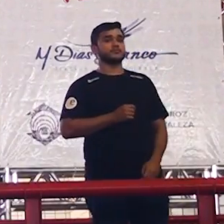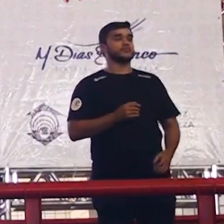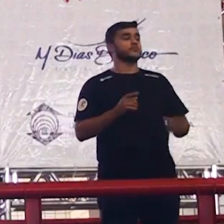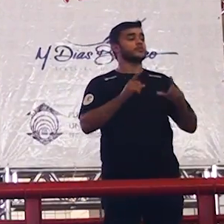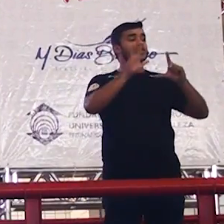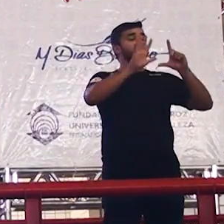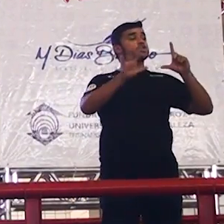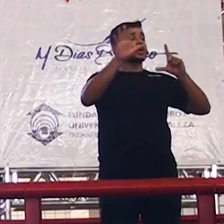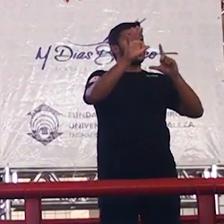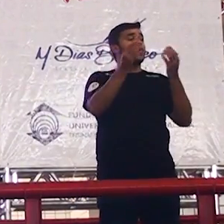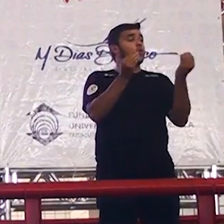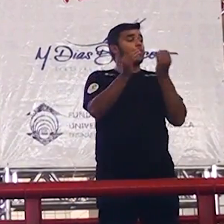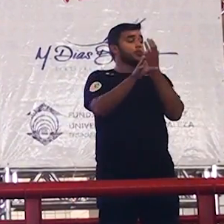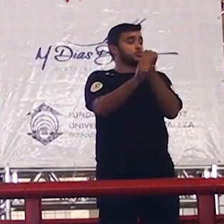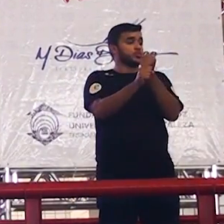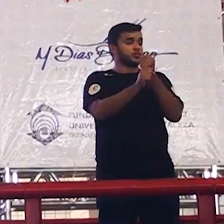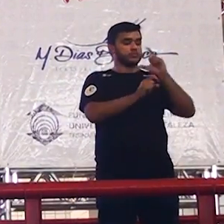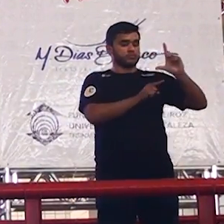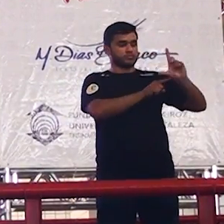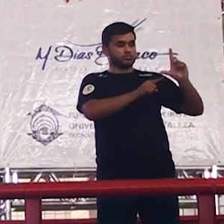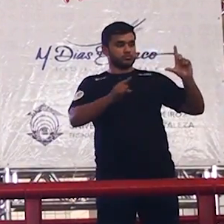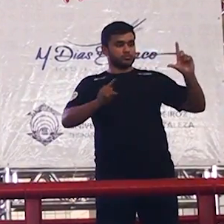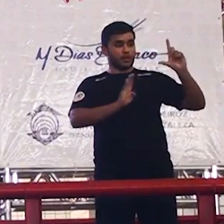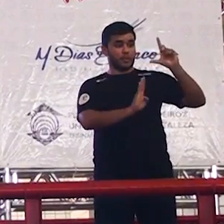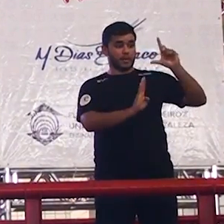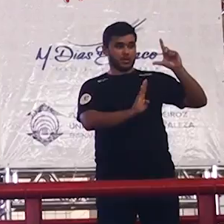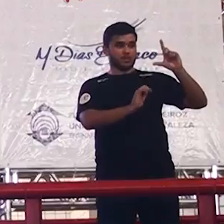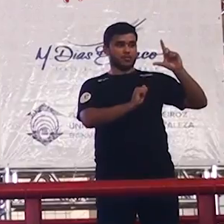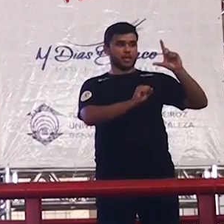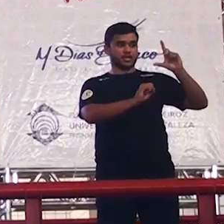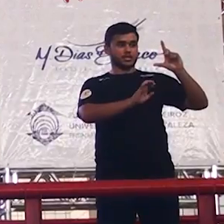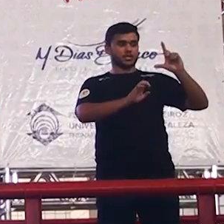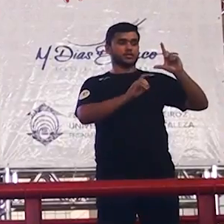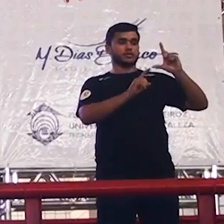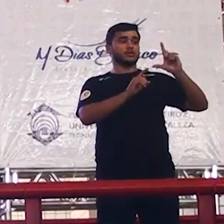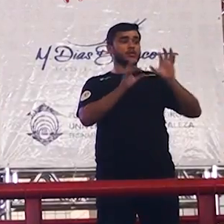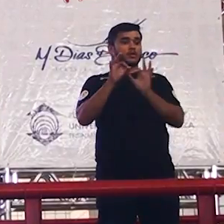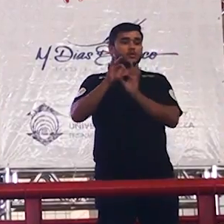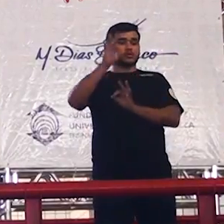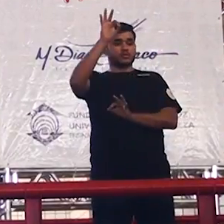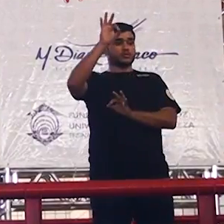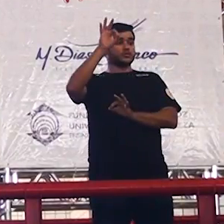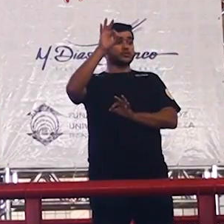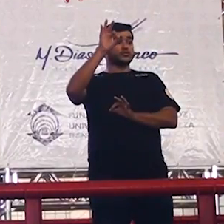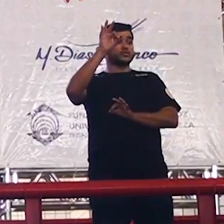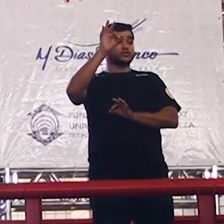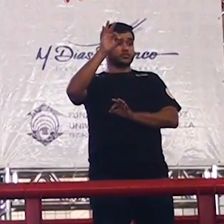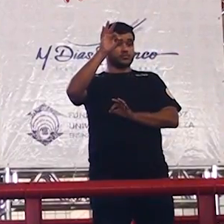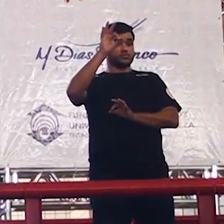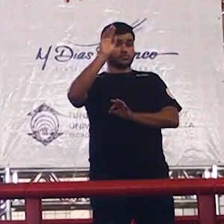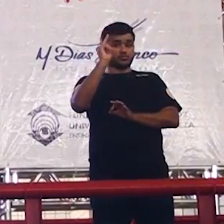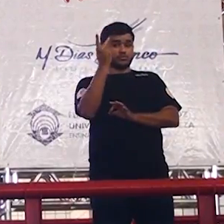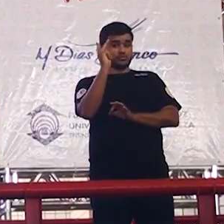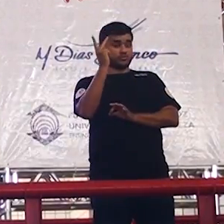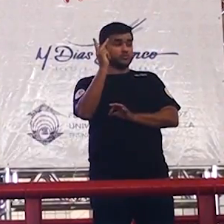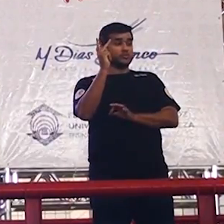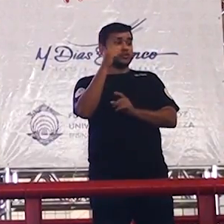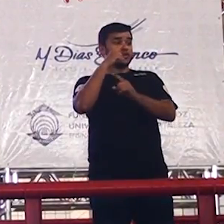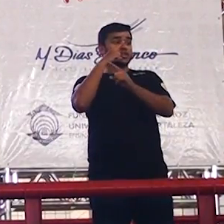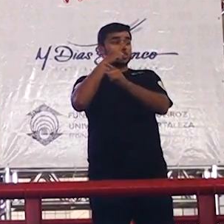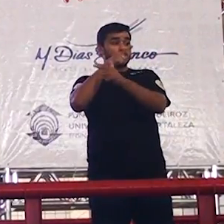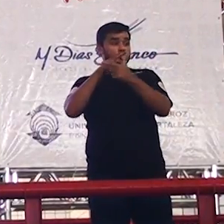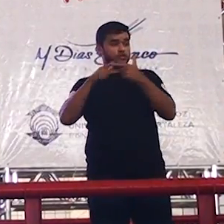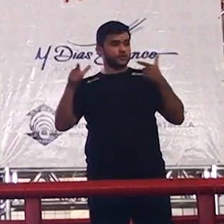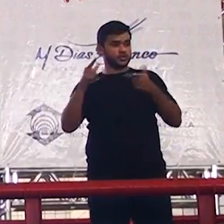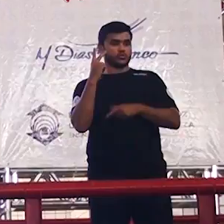triângulo é o quê? Base vezes a altura dividido por 2. É só você pensar um